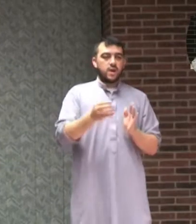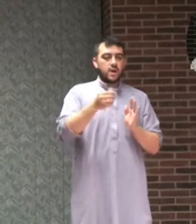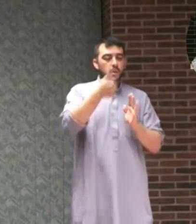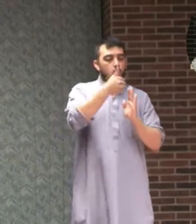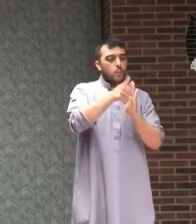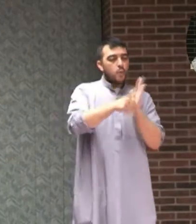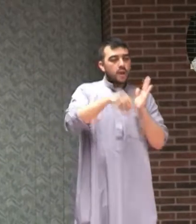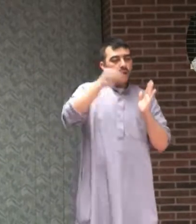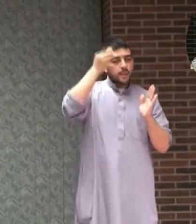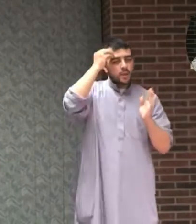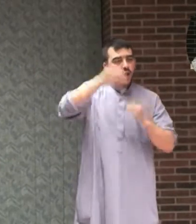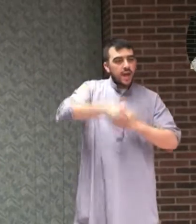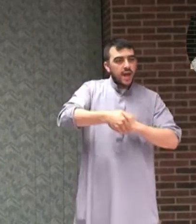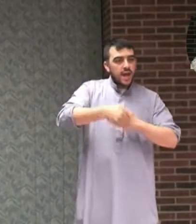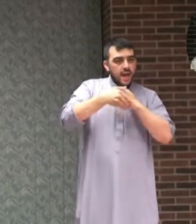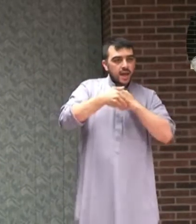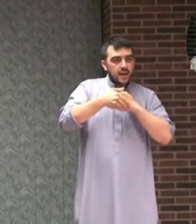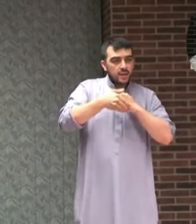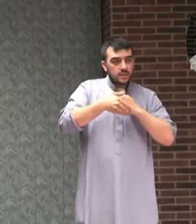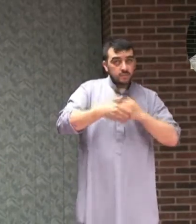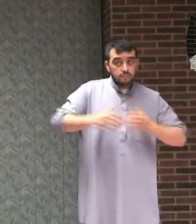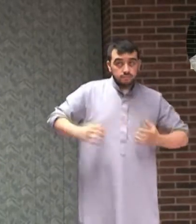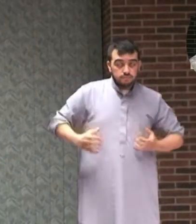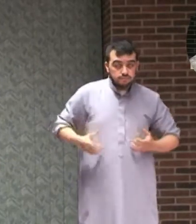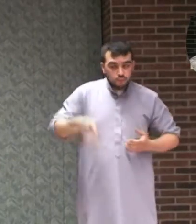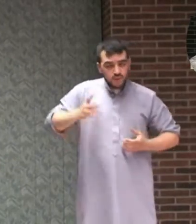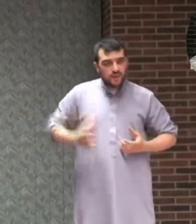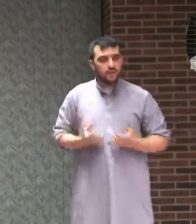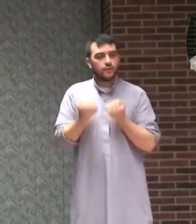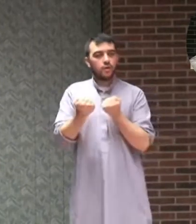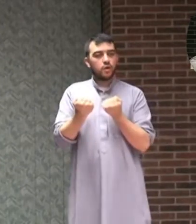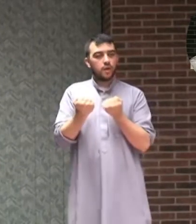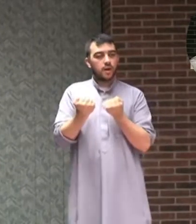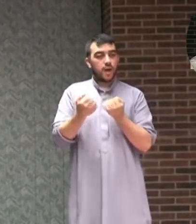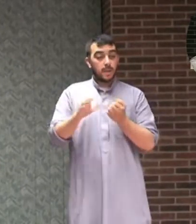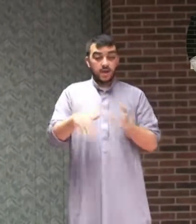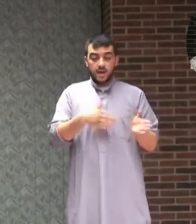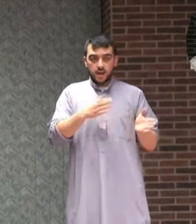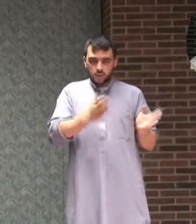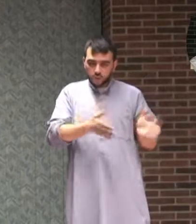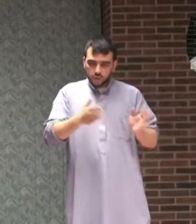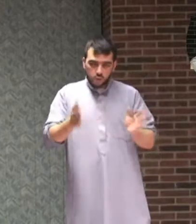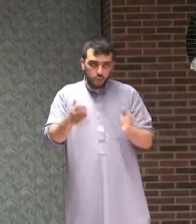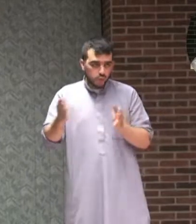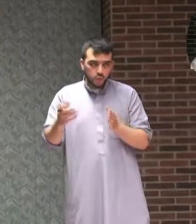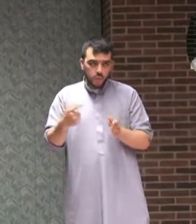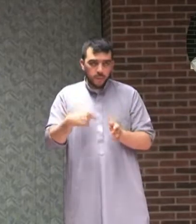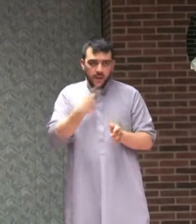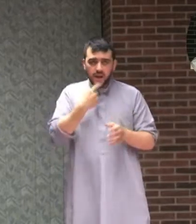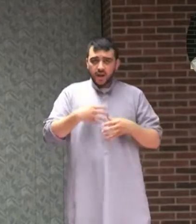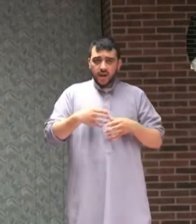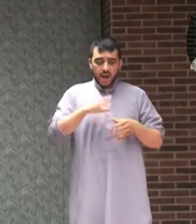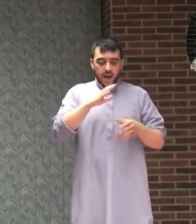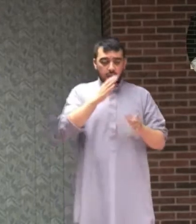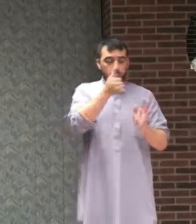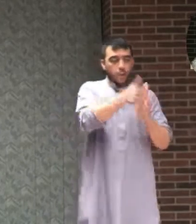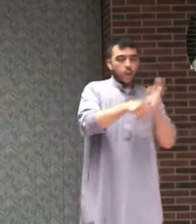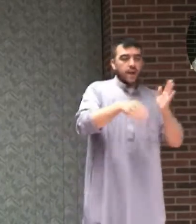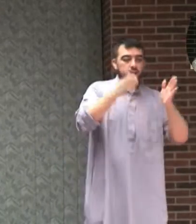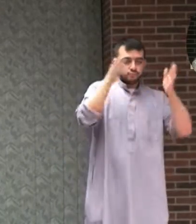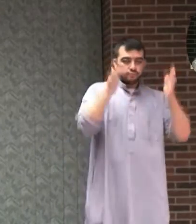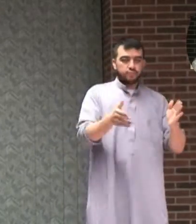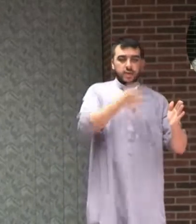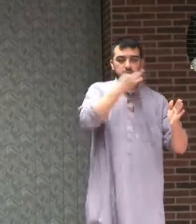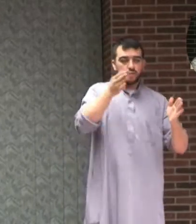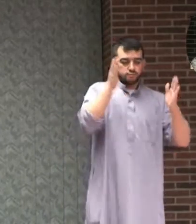pas une station qui se termine par le jour du Eid, non. On ne démissionne pas de l'islam le